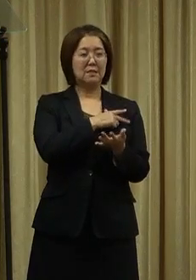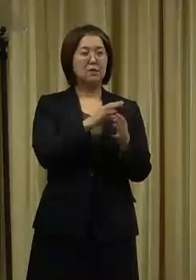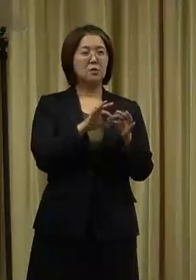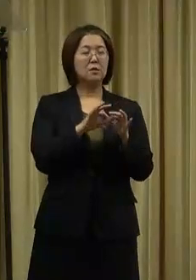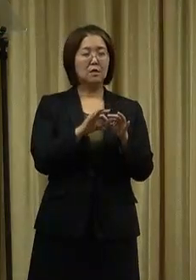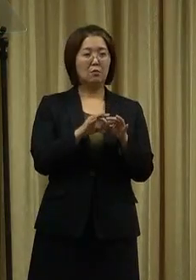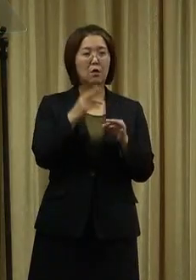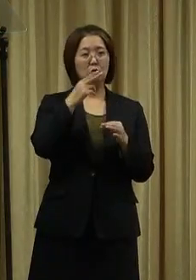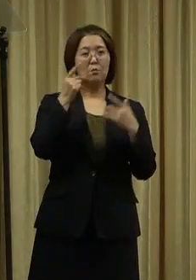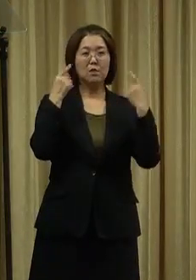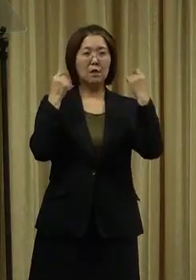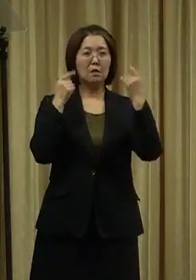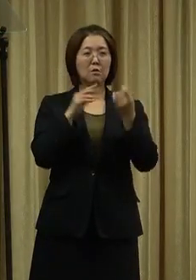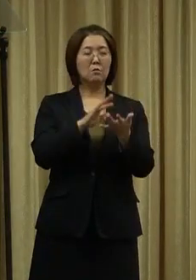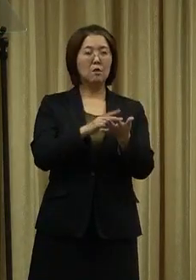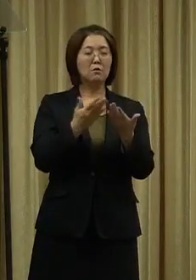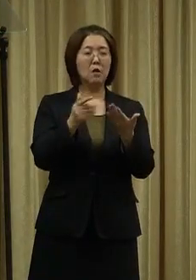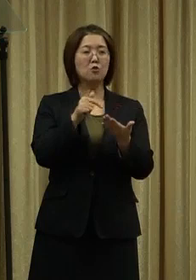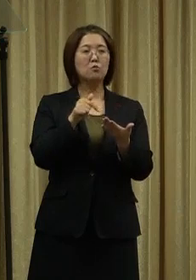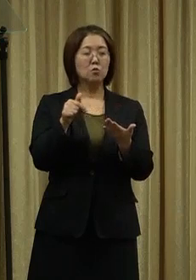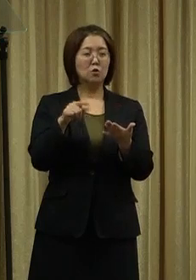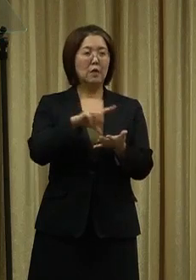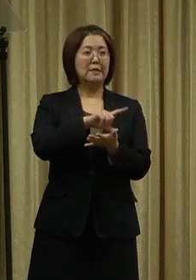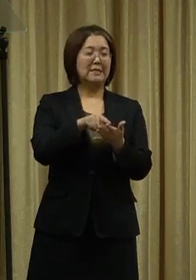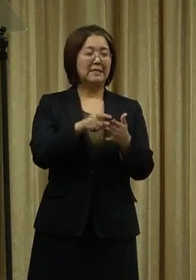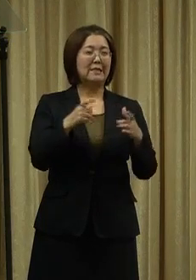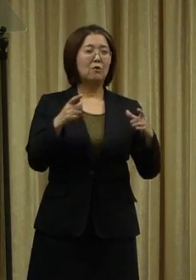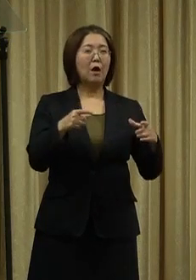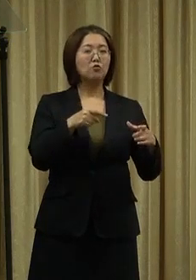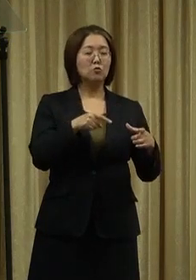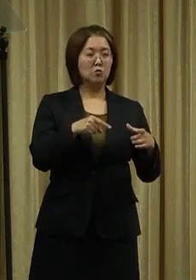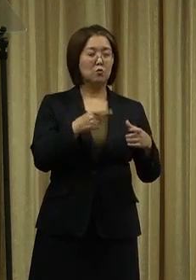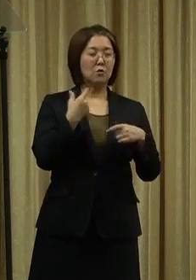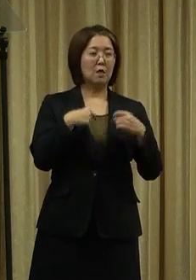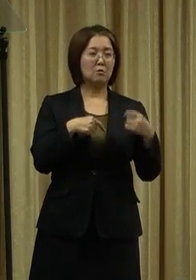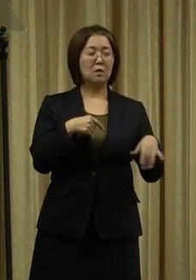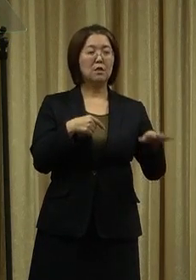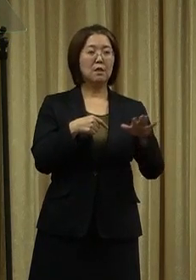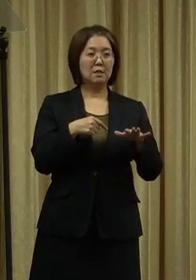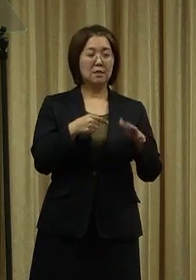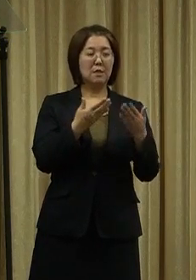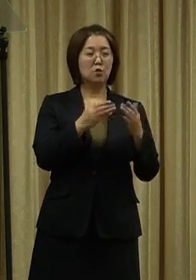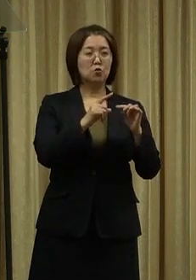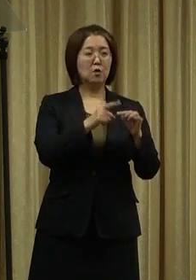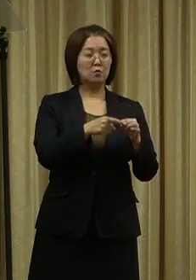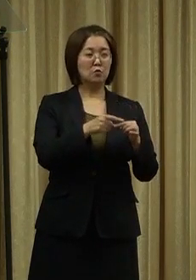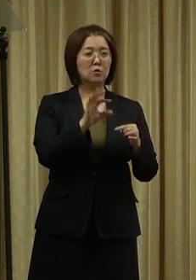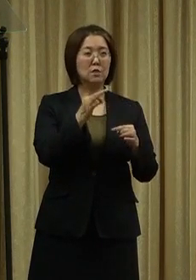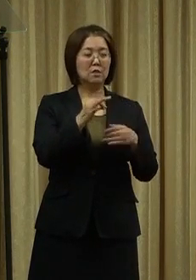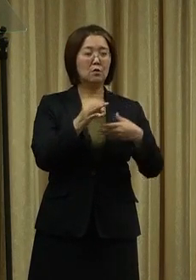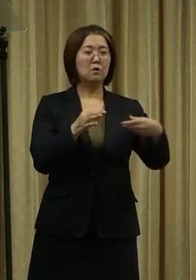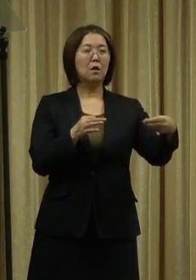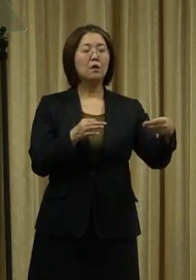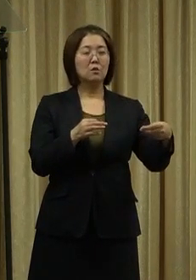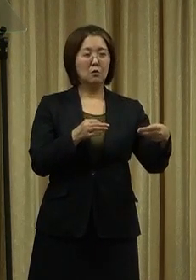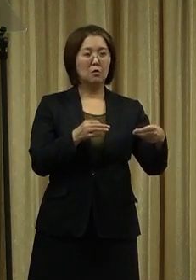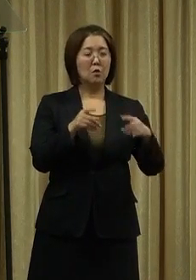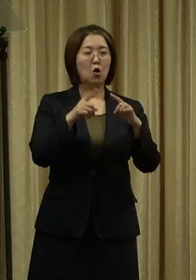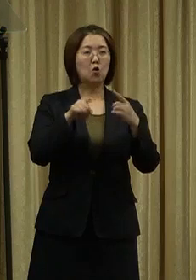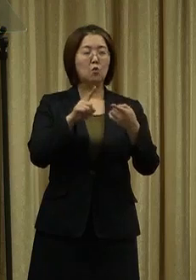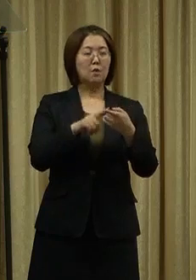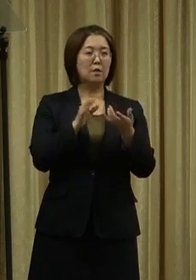大学薬学部の地域枠の学生向けに、就学資金を貸与するほか、公的病院など